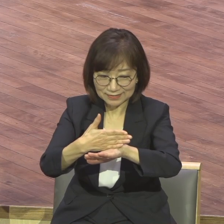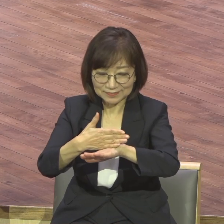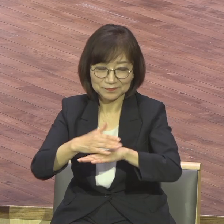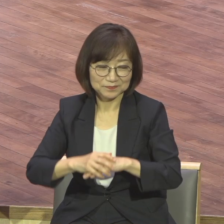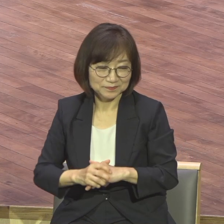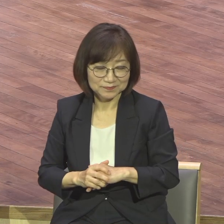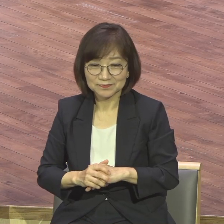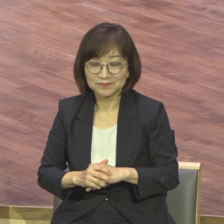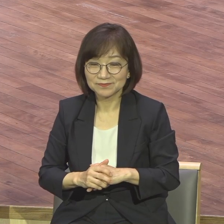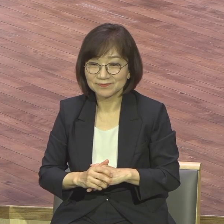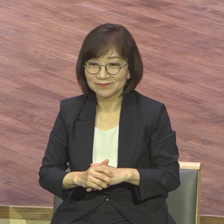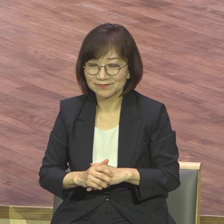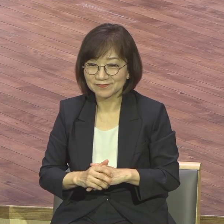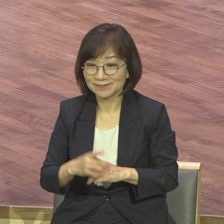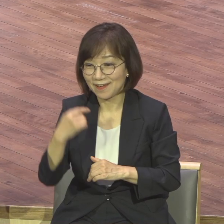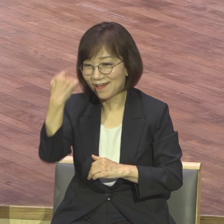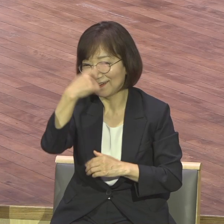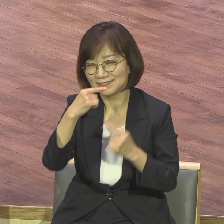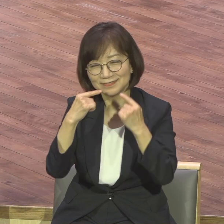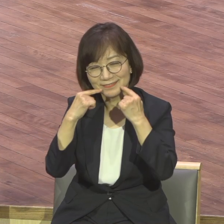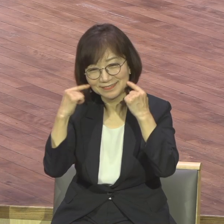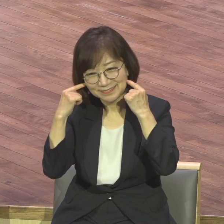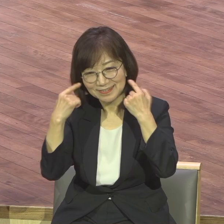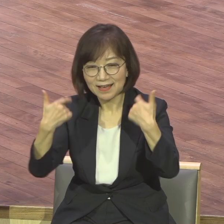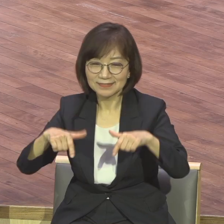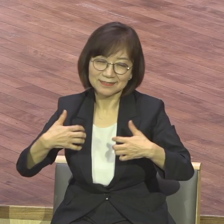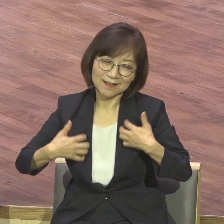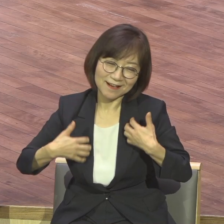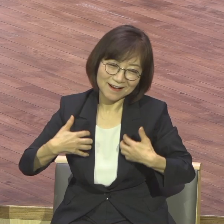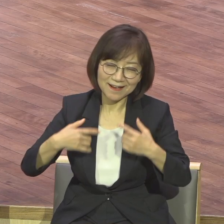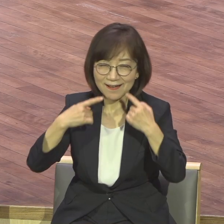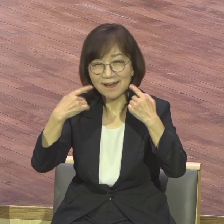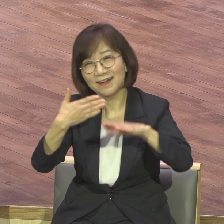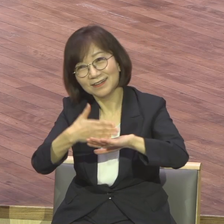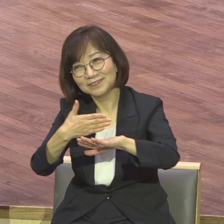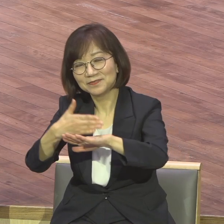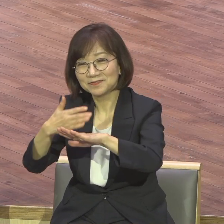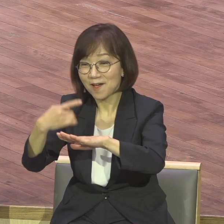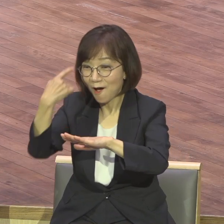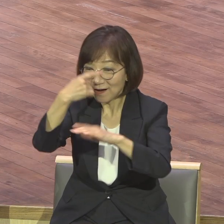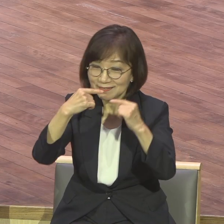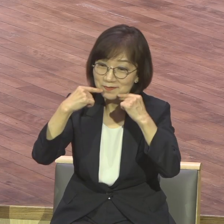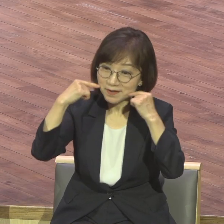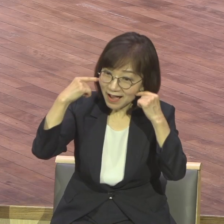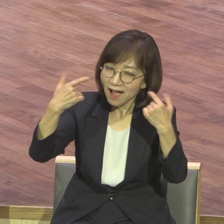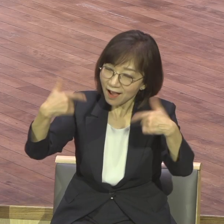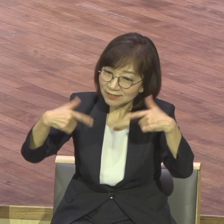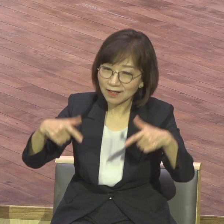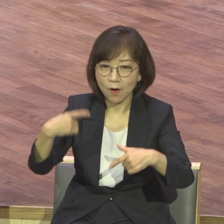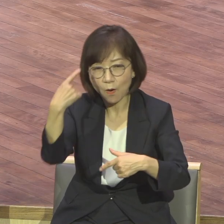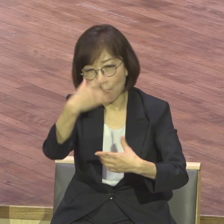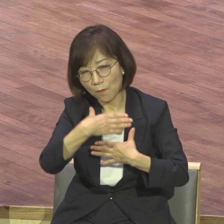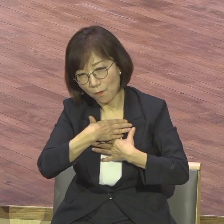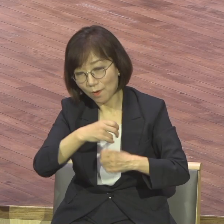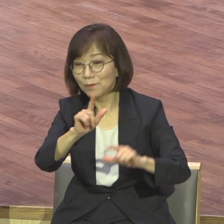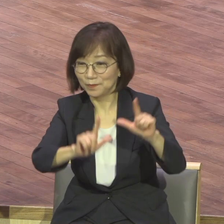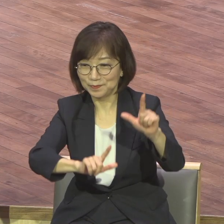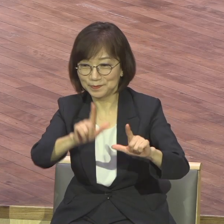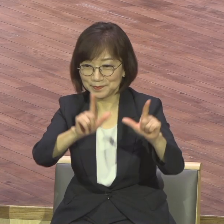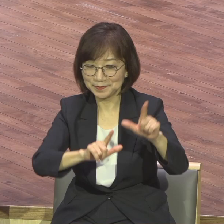얼굴이 희쭉희쭉하지요 늘 즐겁지요 늘 평안해 늘 감사 얼굴 보면 그냥 편안하지요 어떻게